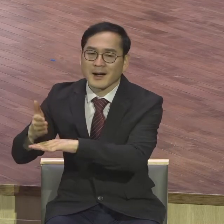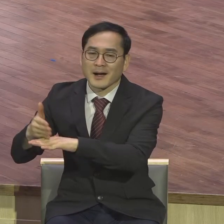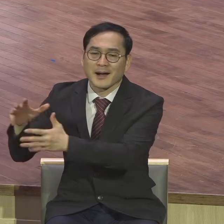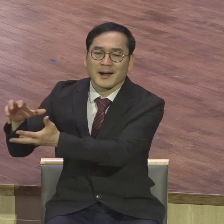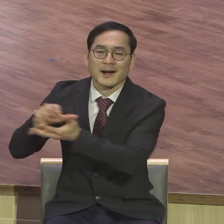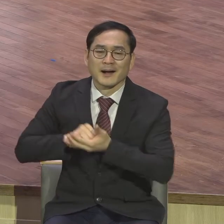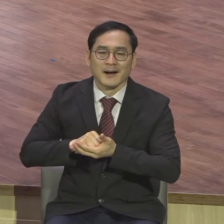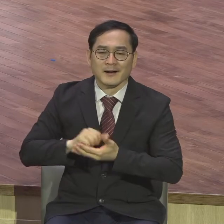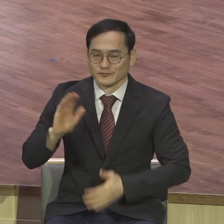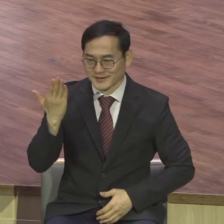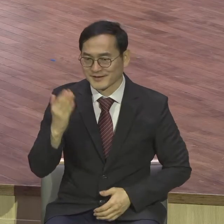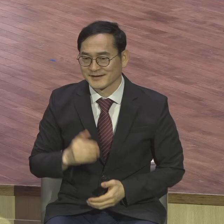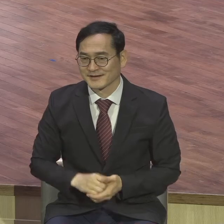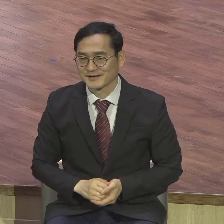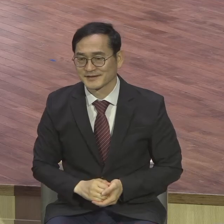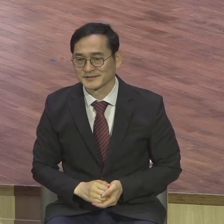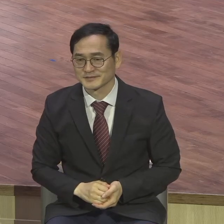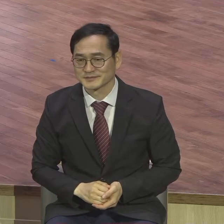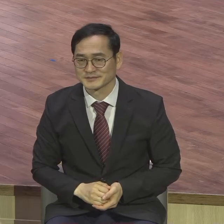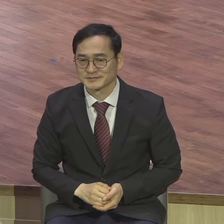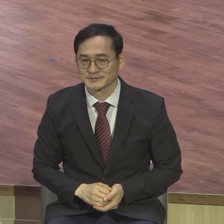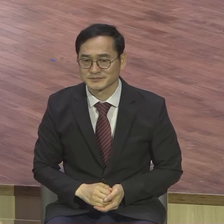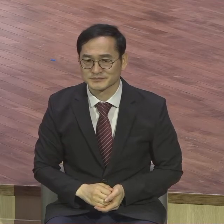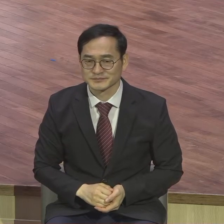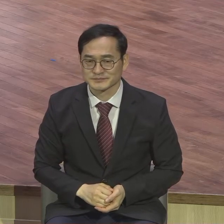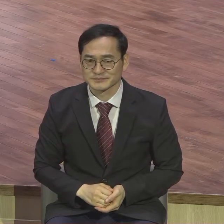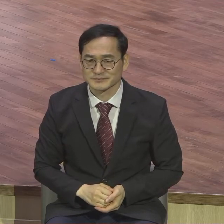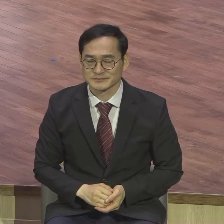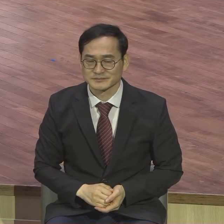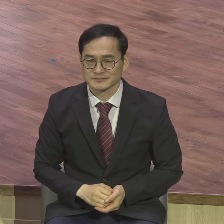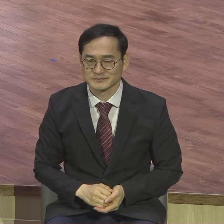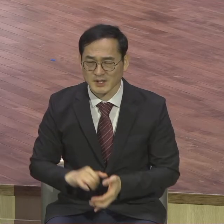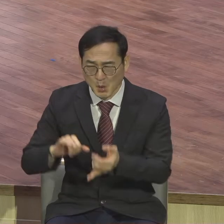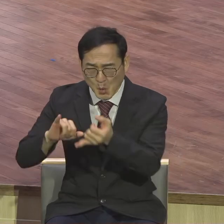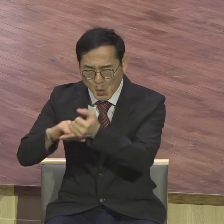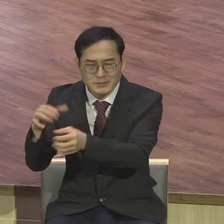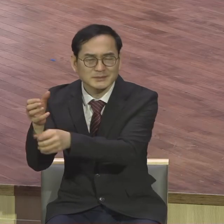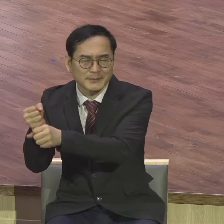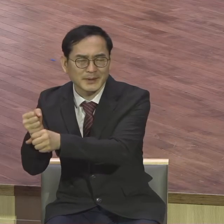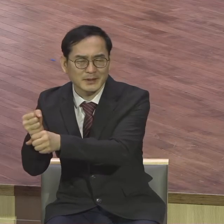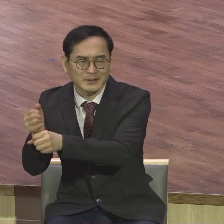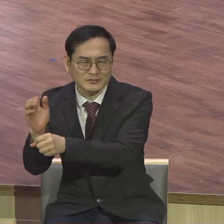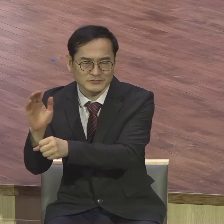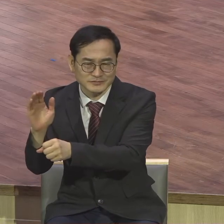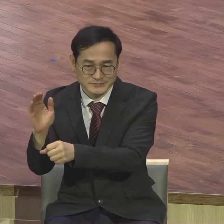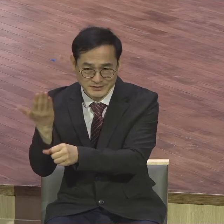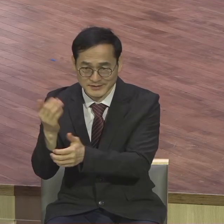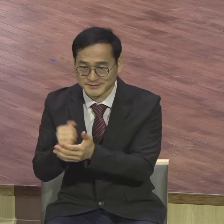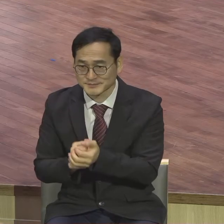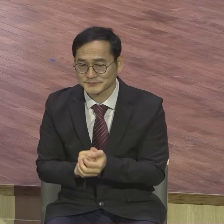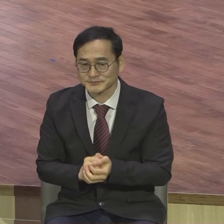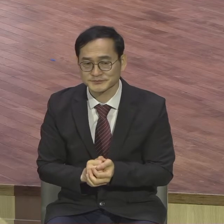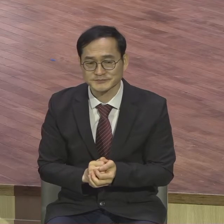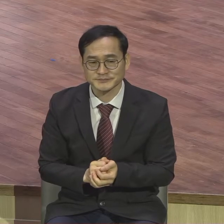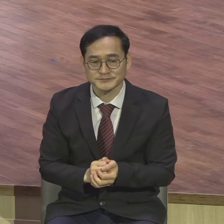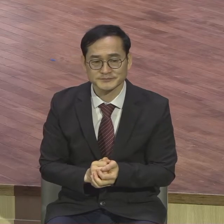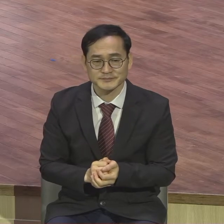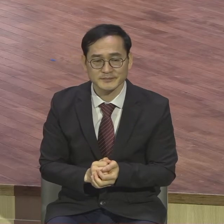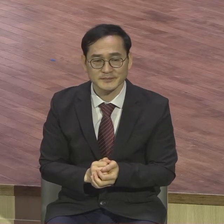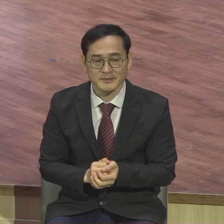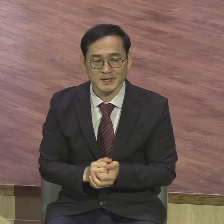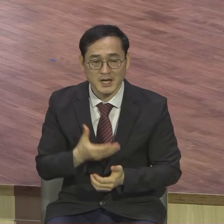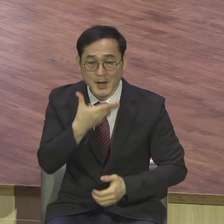감사함으로 받기만 하면 돼요. 자, 그러나 놓치지 마야 될 것이 뭐냐, 이 복음의